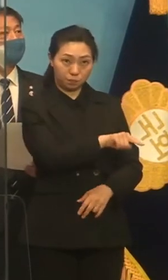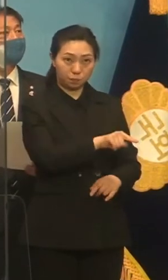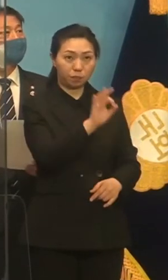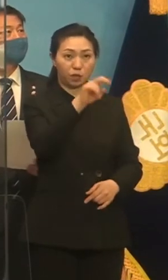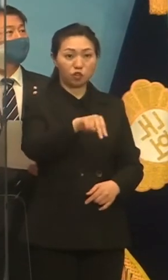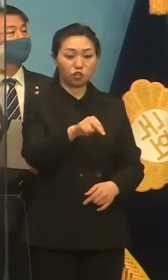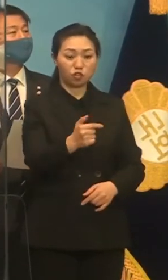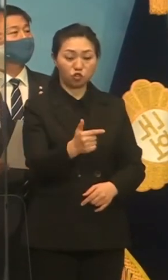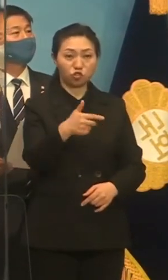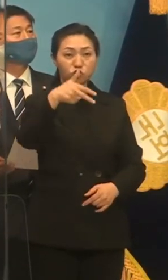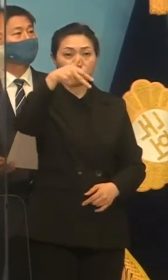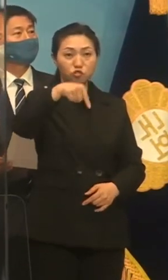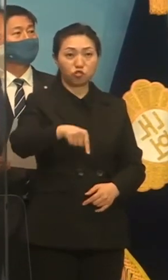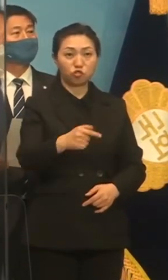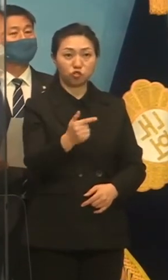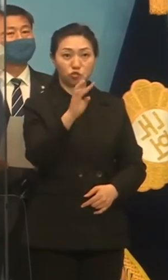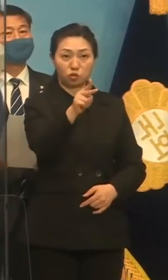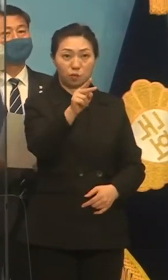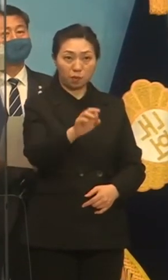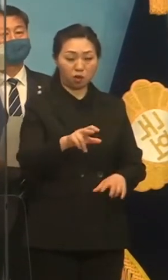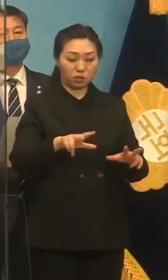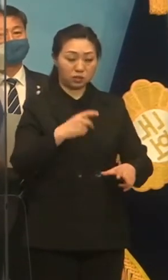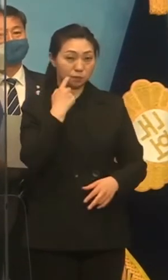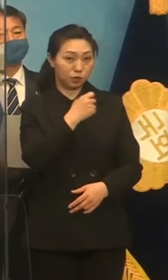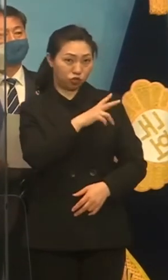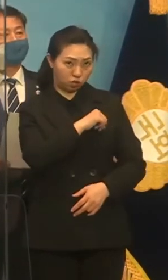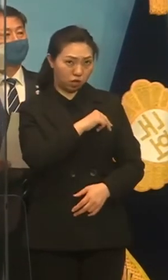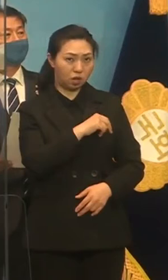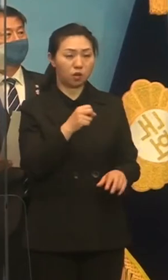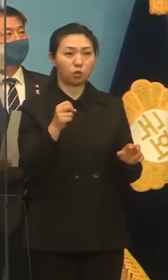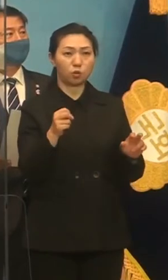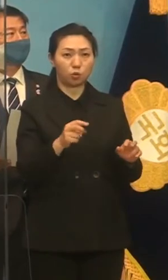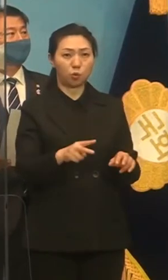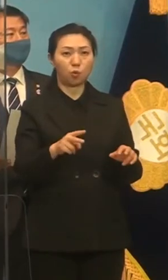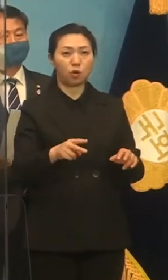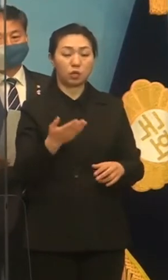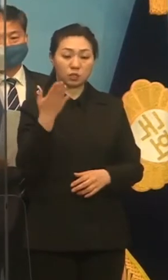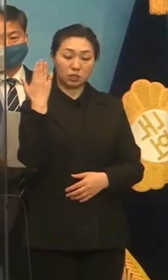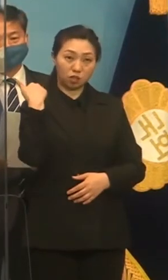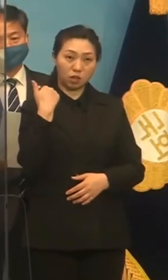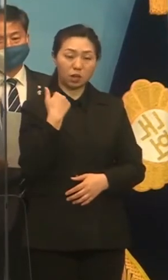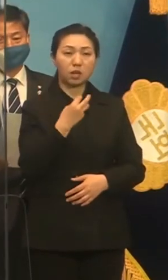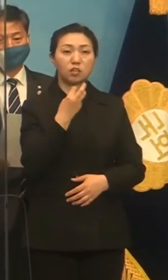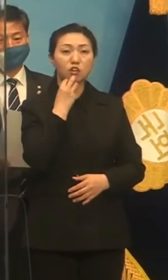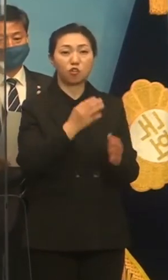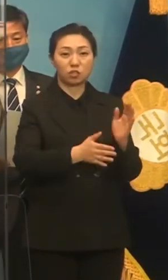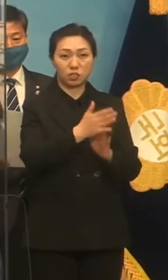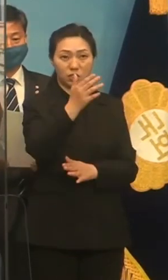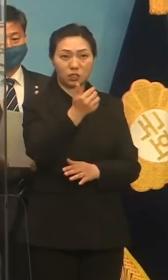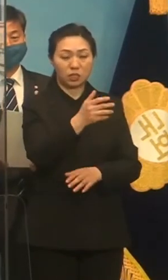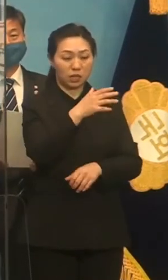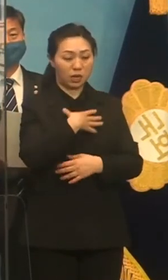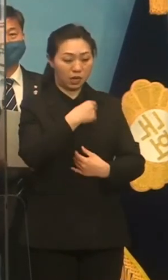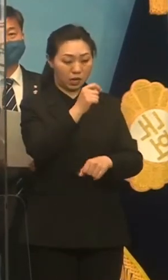이런 2 명 어 국회를 쑤어 전설 시 찜 적 해보시지 않은